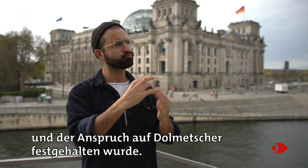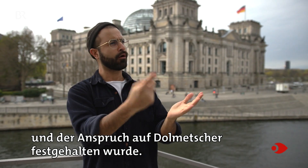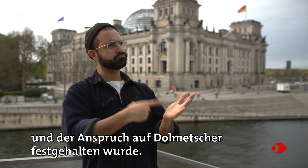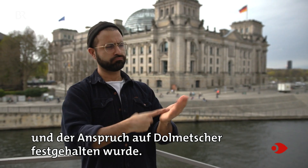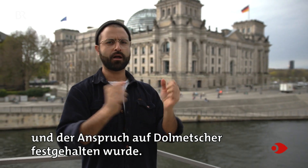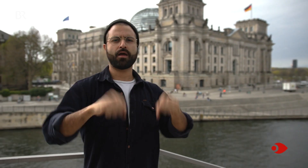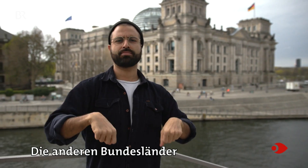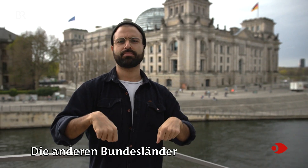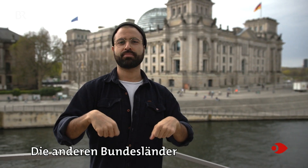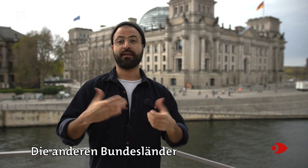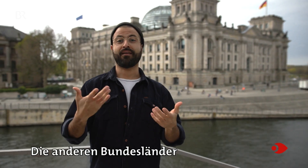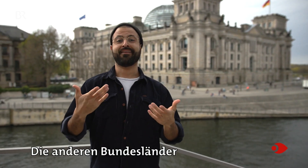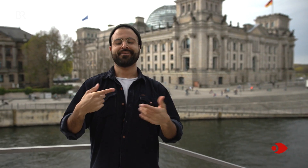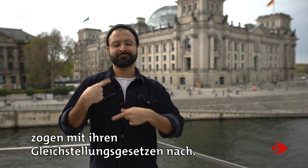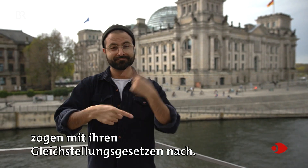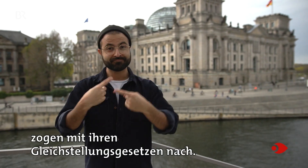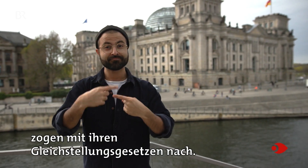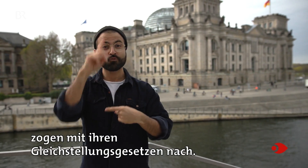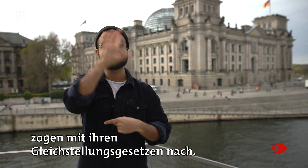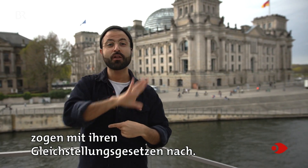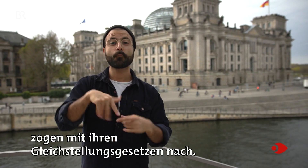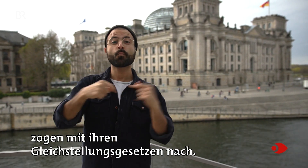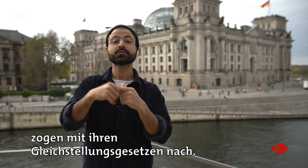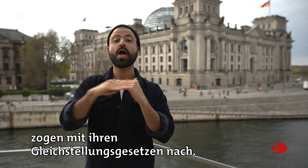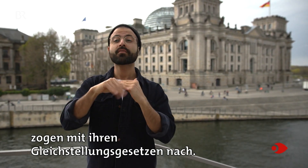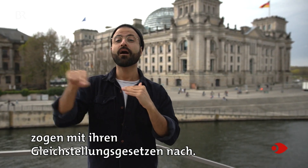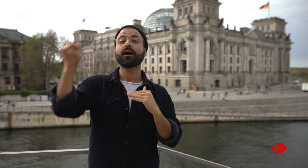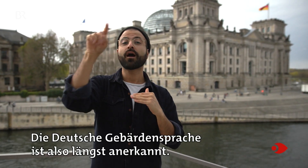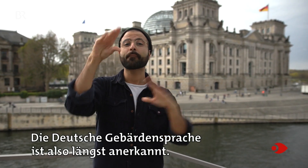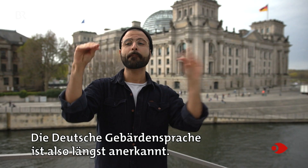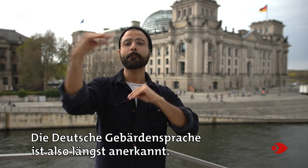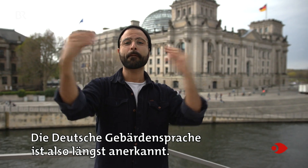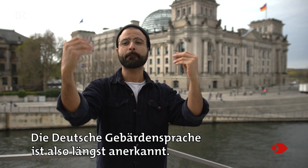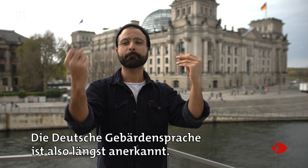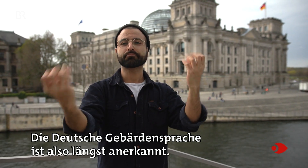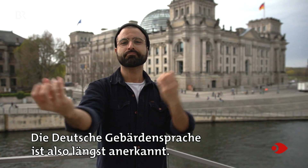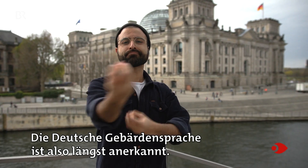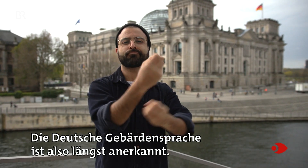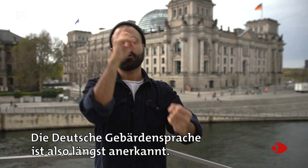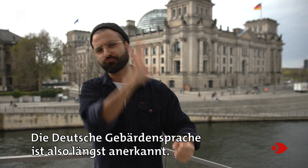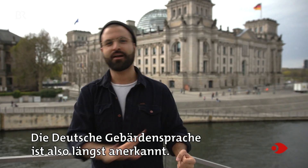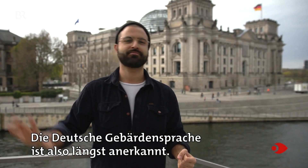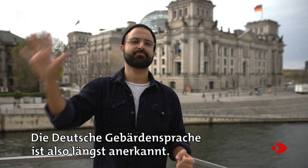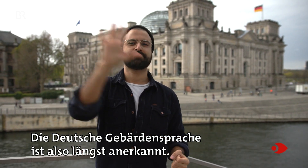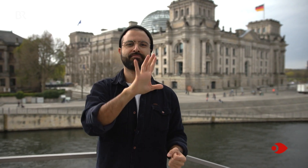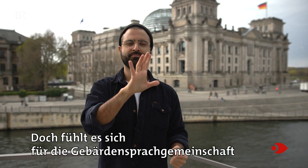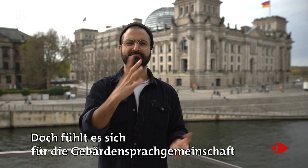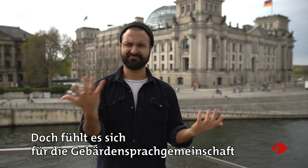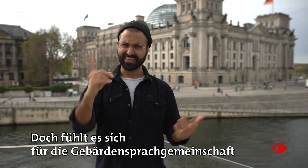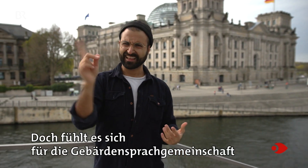wurde. Die anderen Bundesländer zogen mit ihren Gleichstellungsgesetzen nach. Die deutsche Gebärdensprache ist also längst anerkannt. Doch fühlt es sich